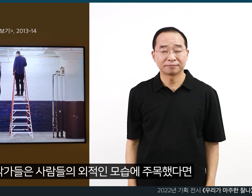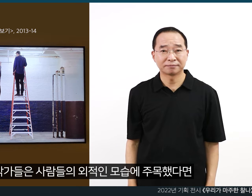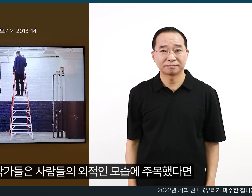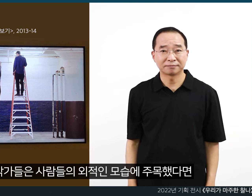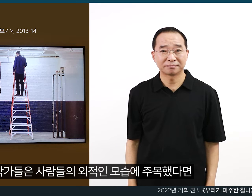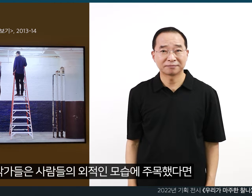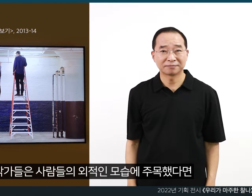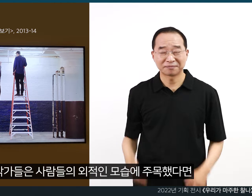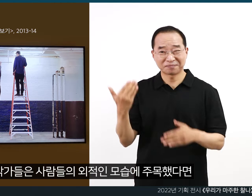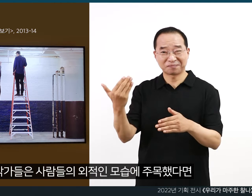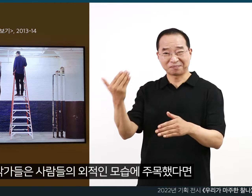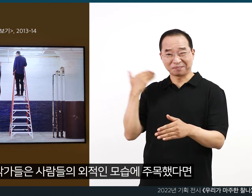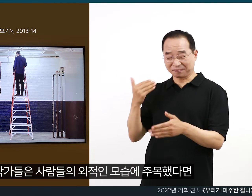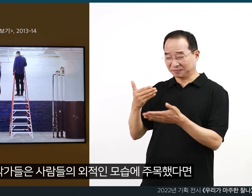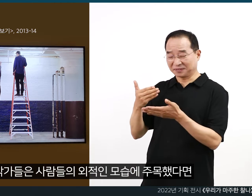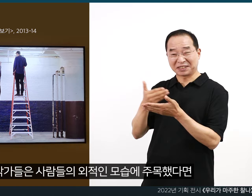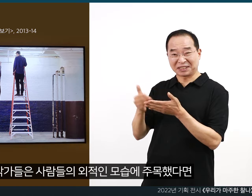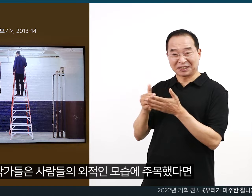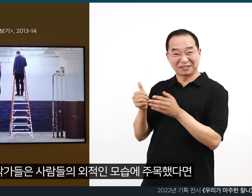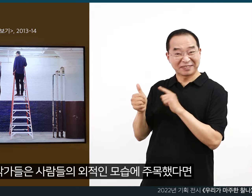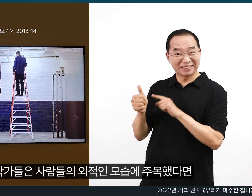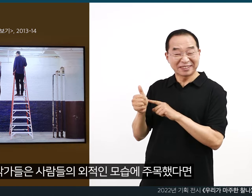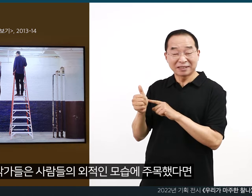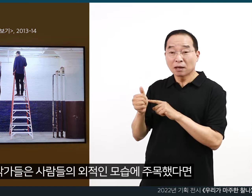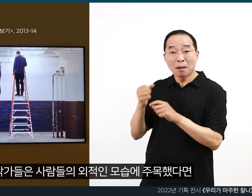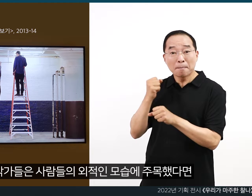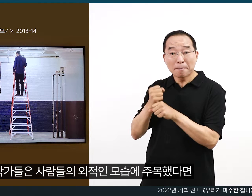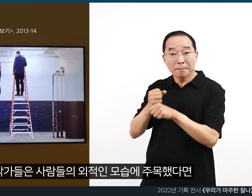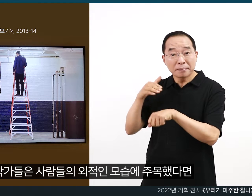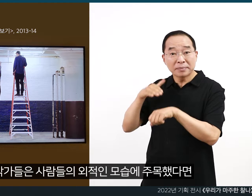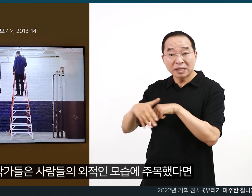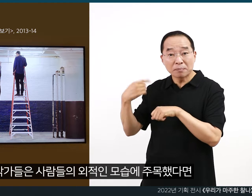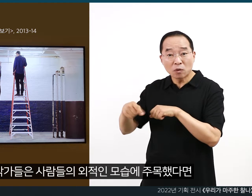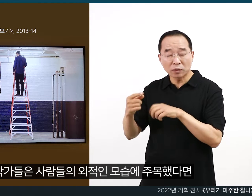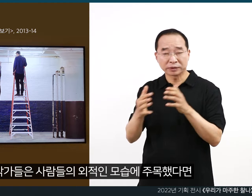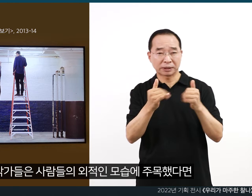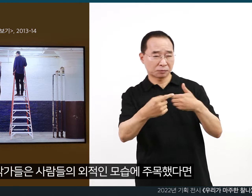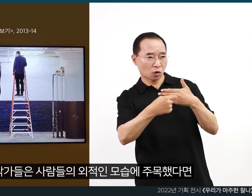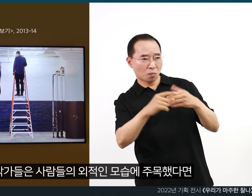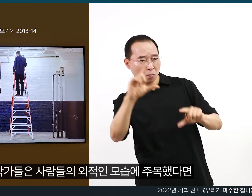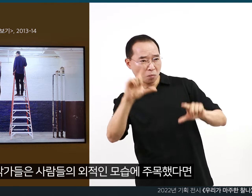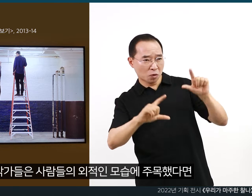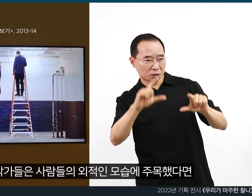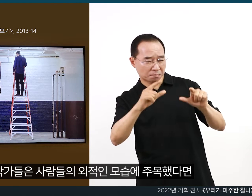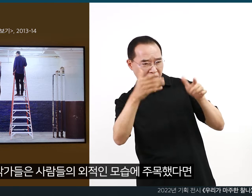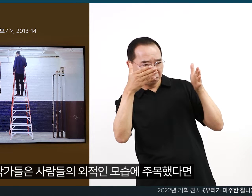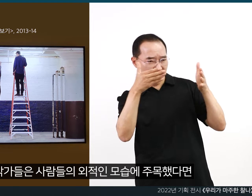앞에 두 작가들은 사람들의 외적인 모습에 주목했다면